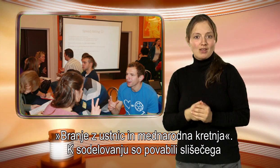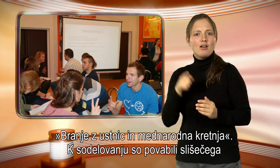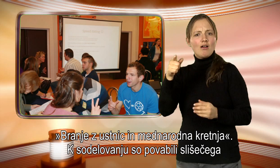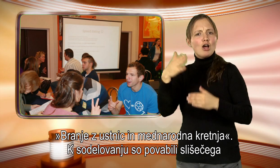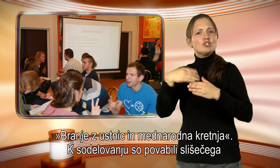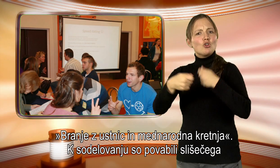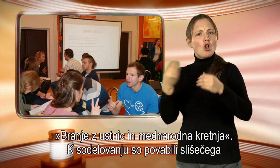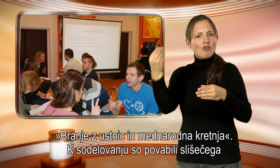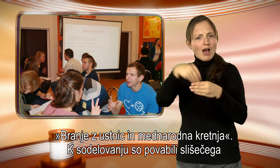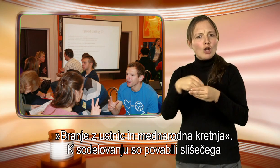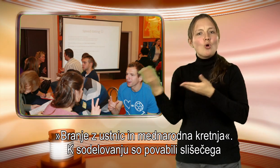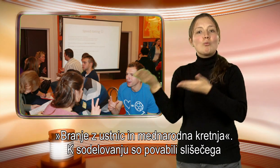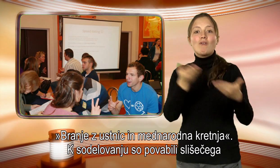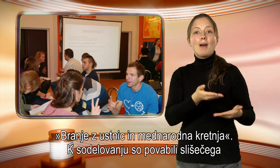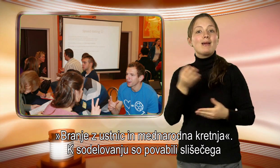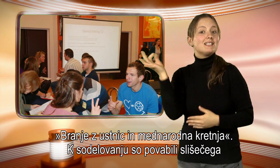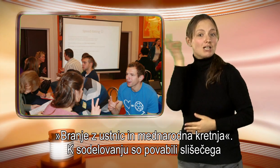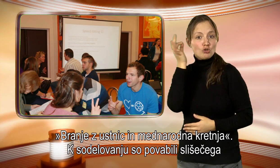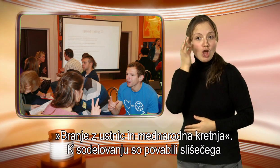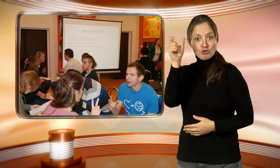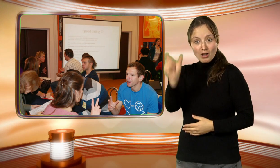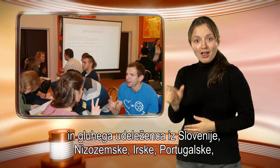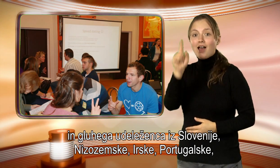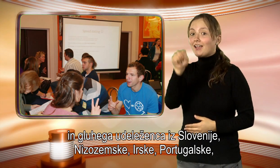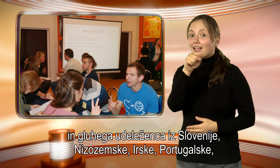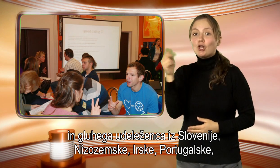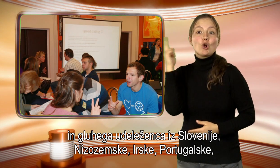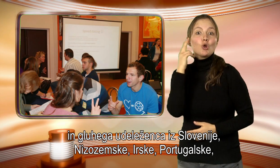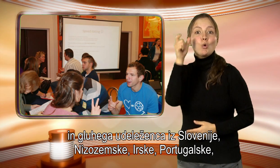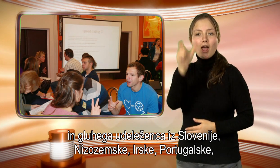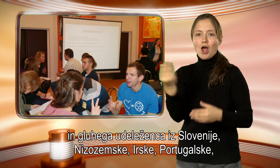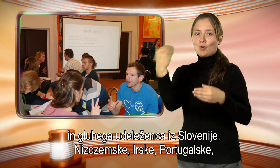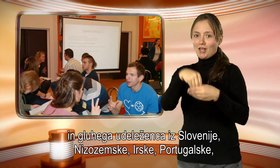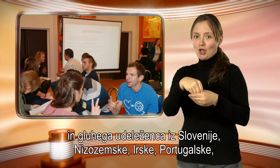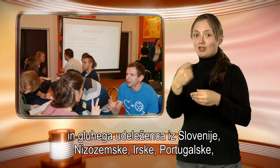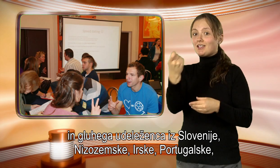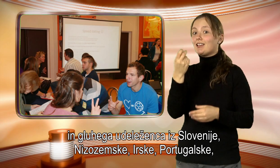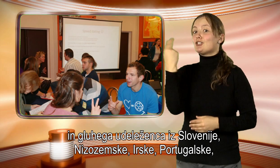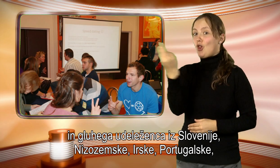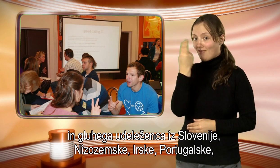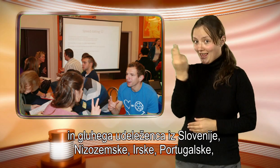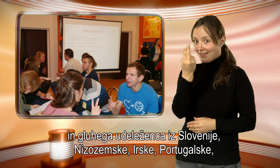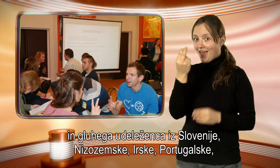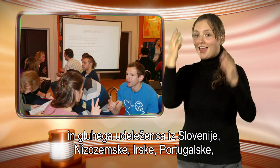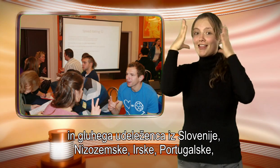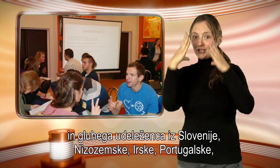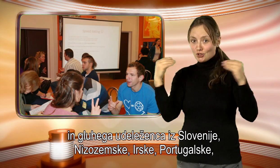K sodelovanju so povabili slišečega in gluhega udeleženca iz Slovenije, Nizozemske,